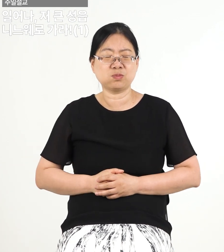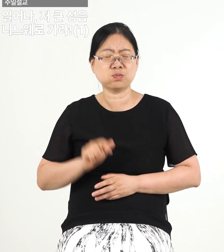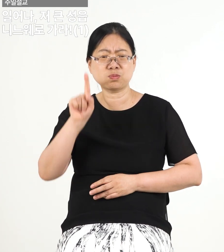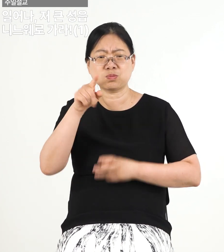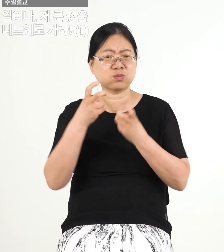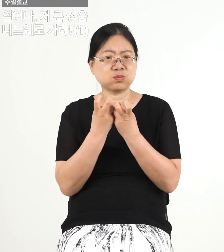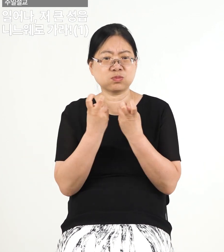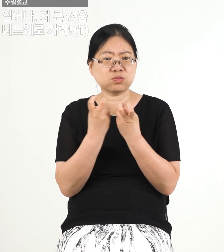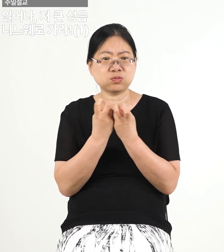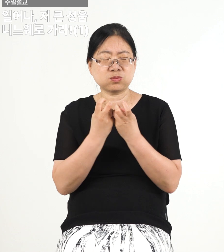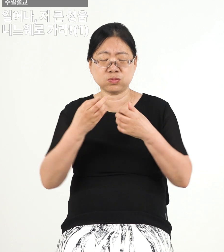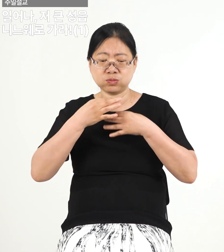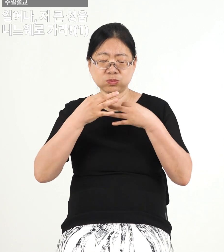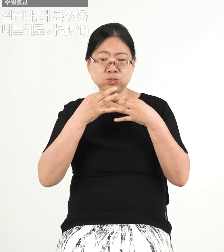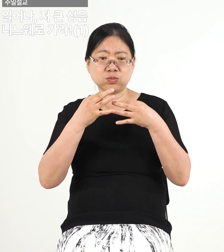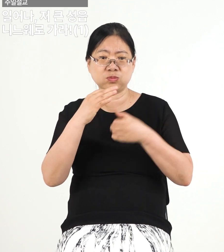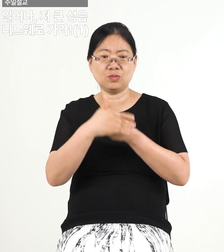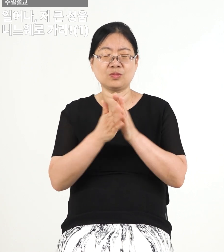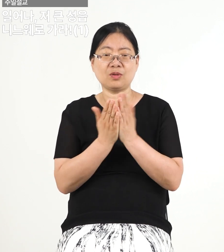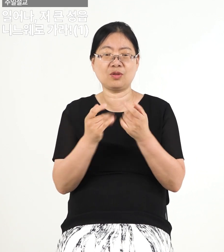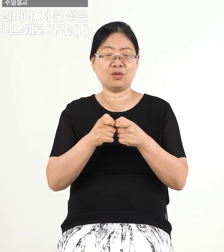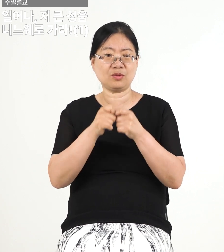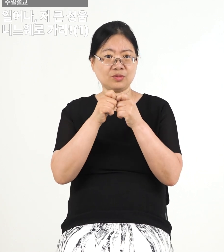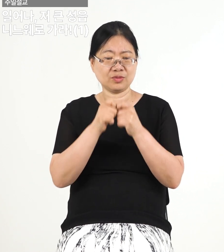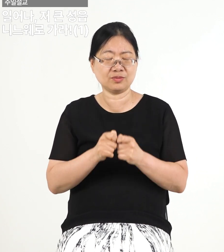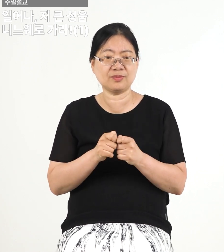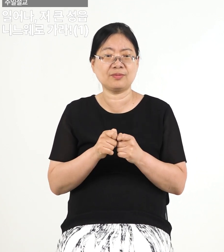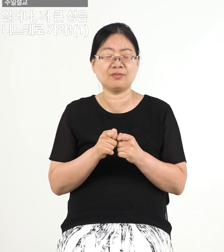어떻게 외쳐야 되는지 성경은 구체적으로